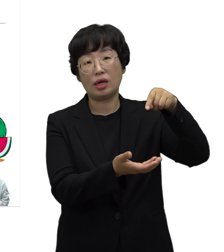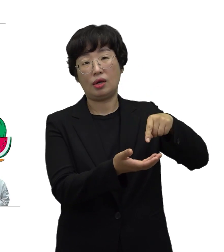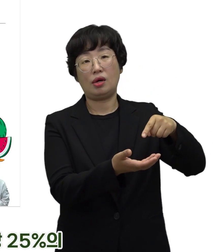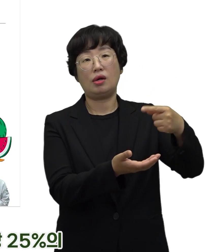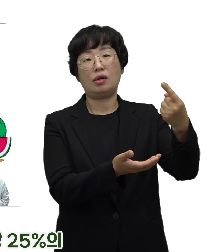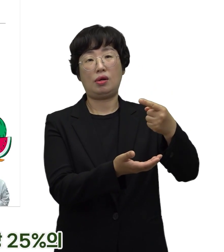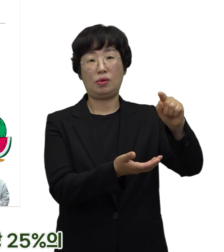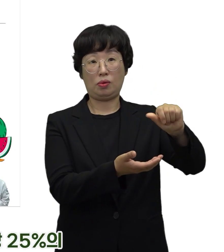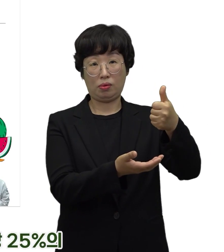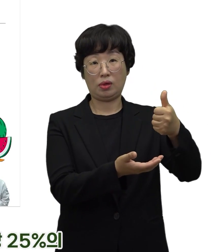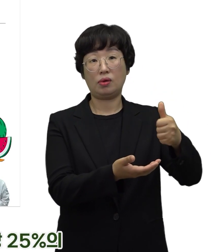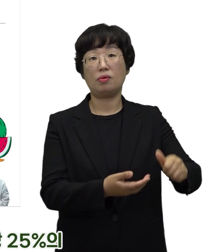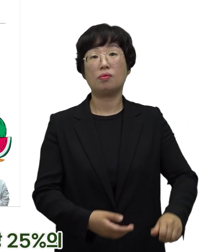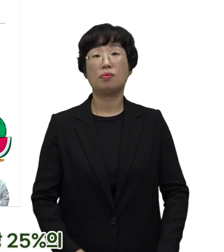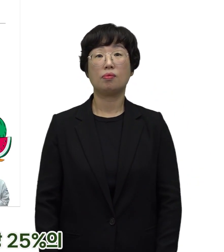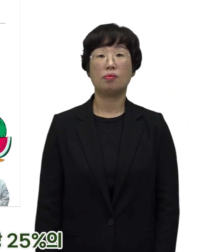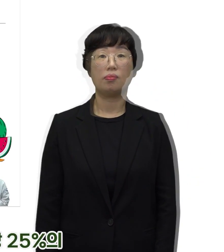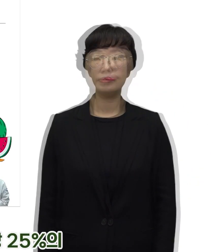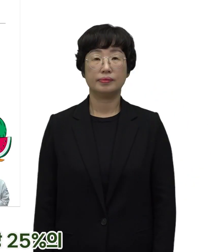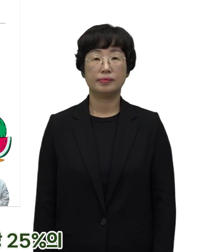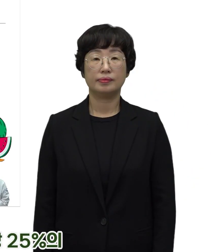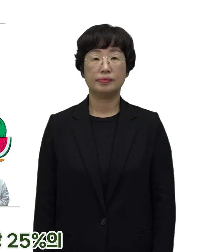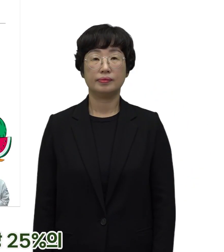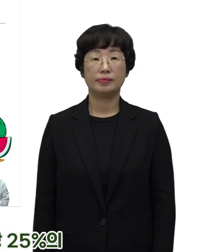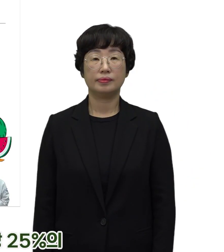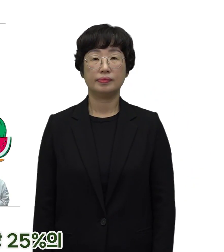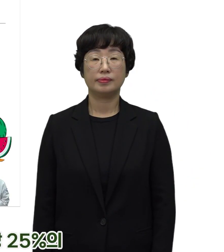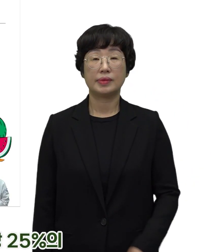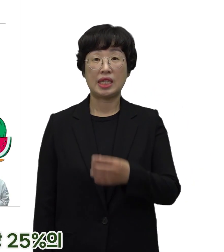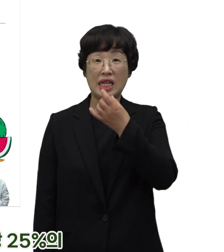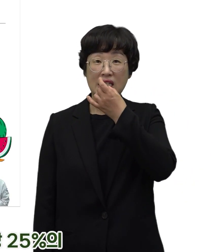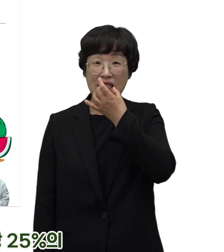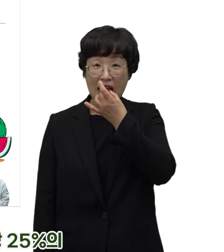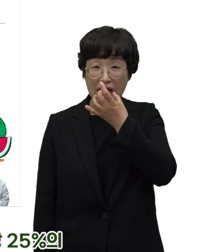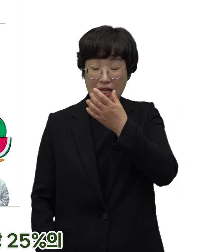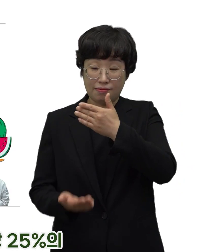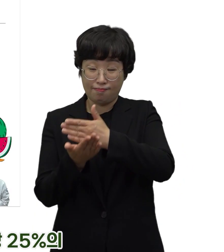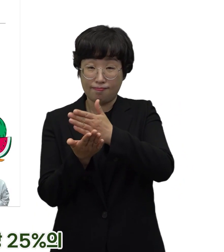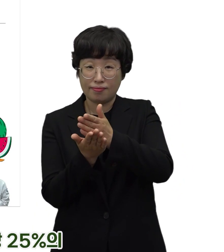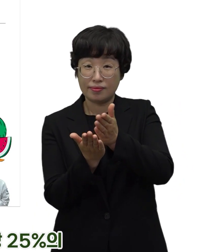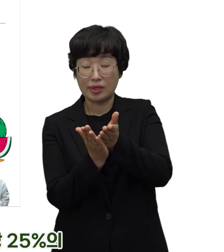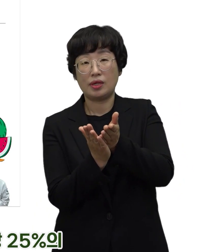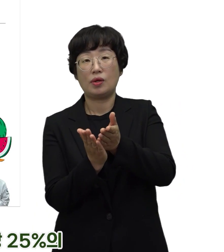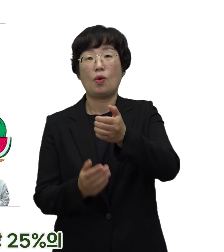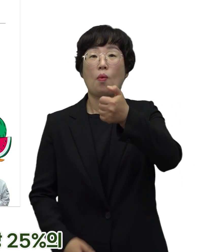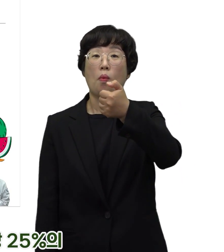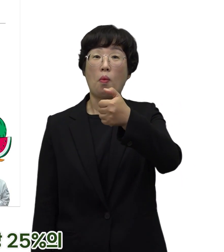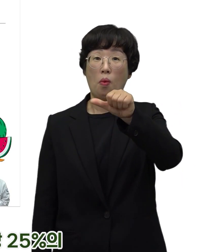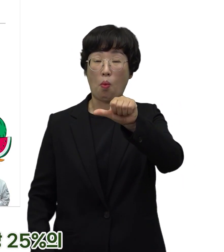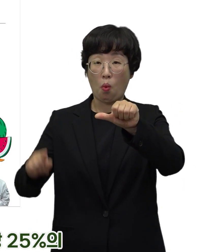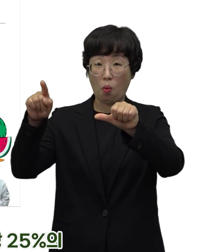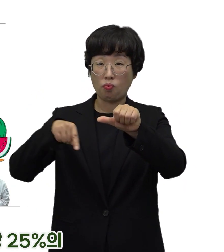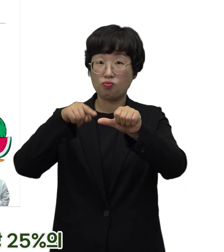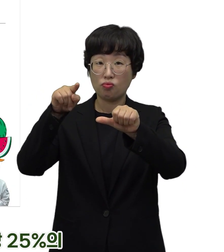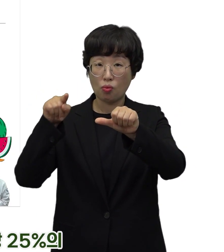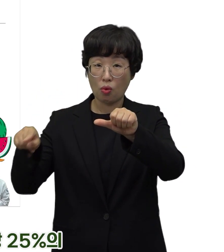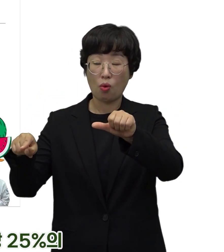열량을 탄수화물 55%, 단백질 20%, 지방 25%의